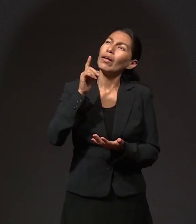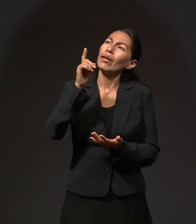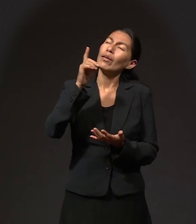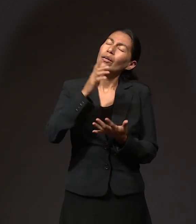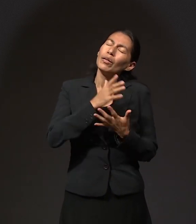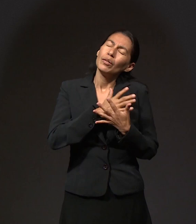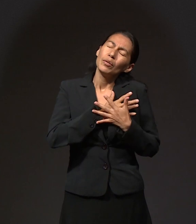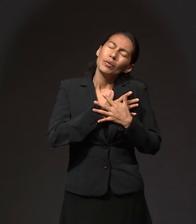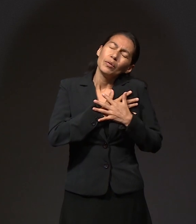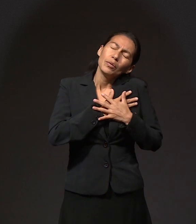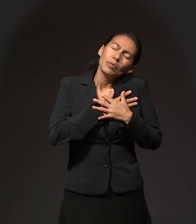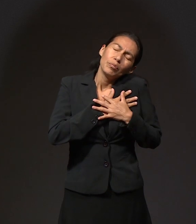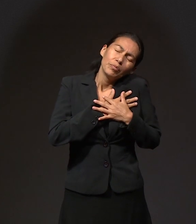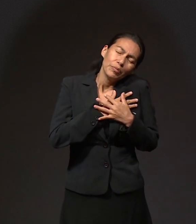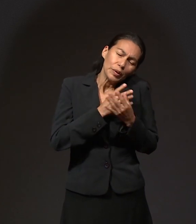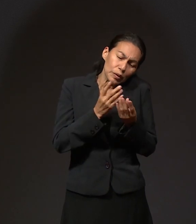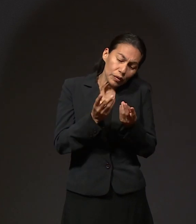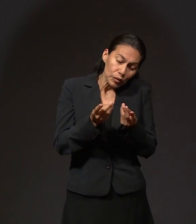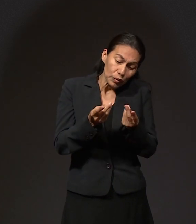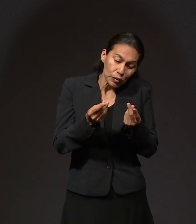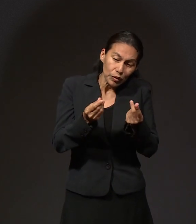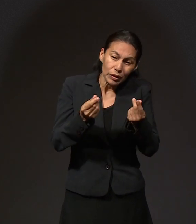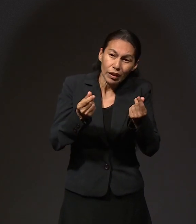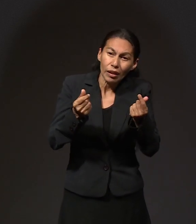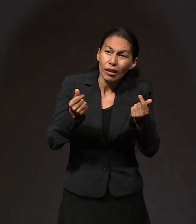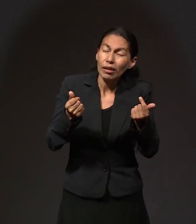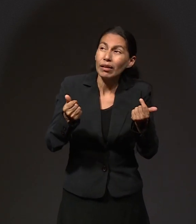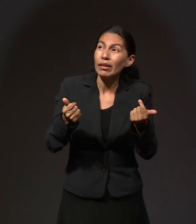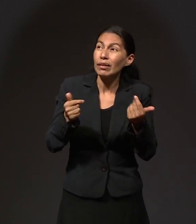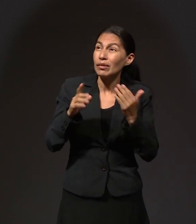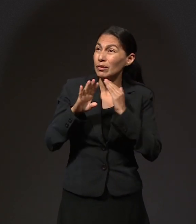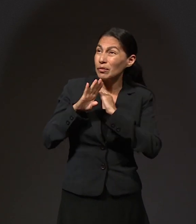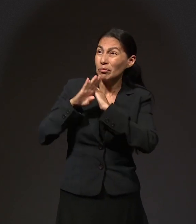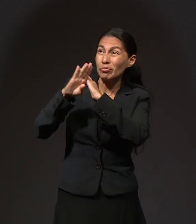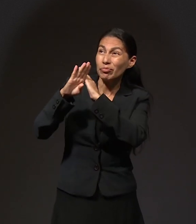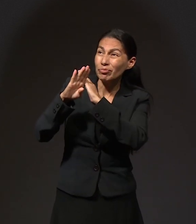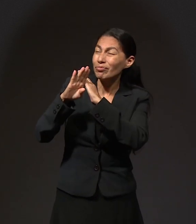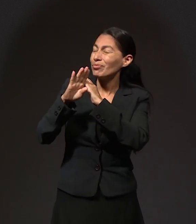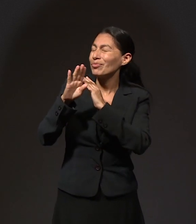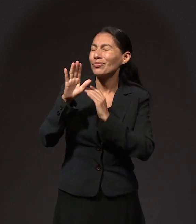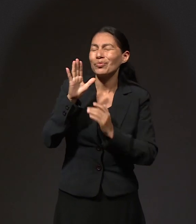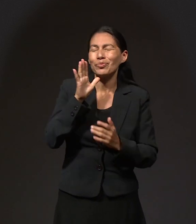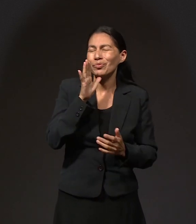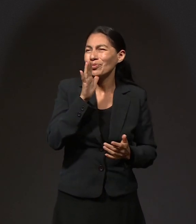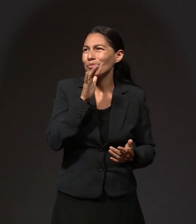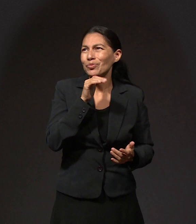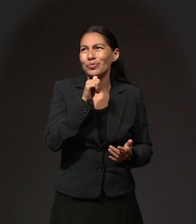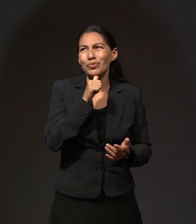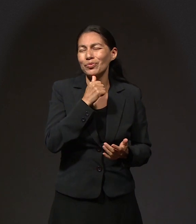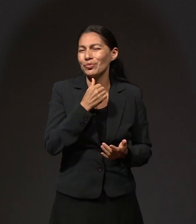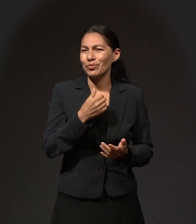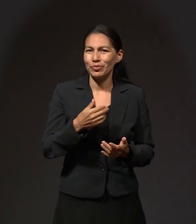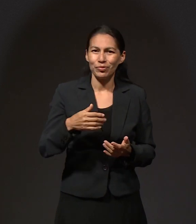Dios es tan grande tu amor Que no lo puedo ocultar